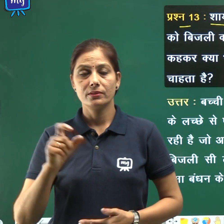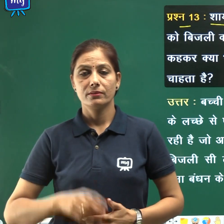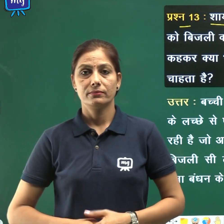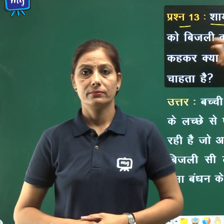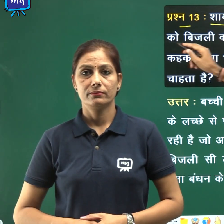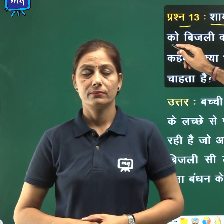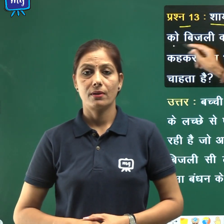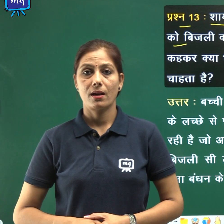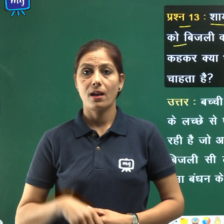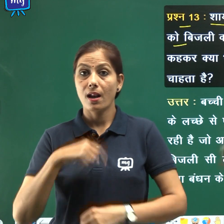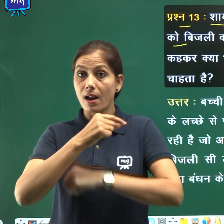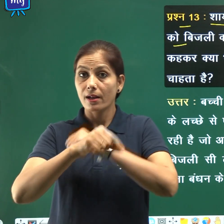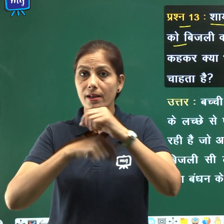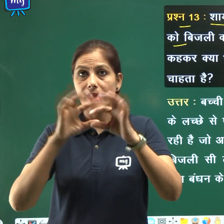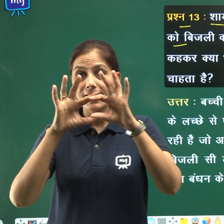राखी के लच्छे को